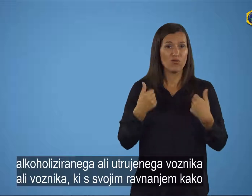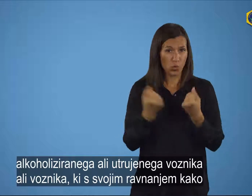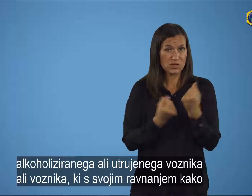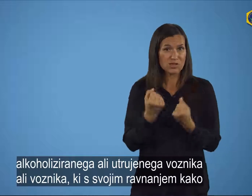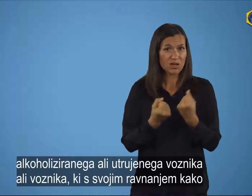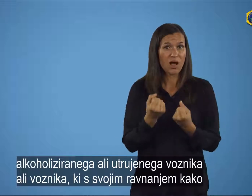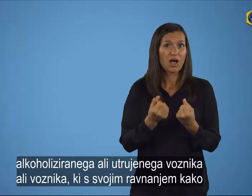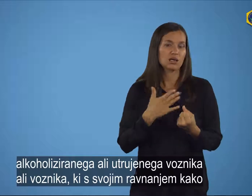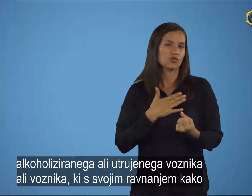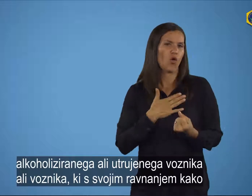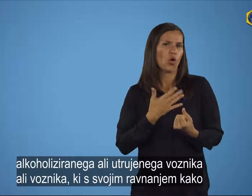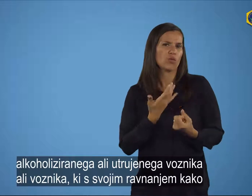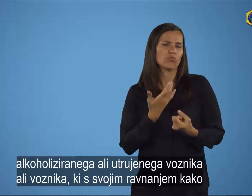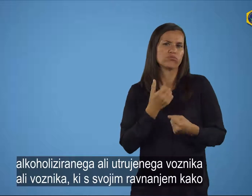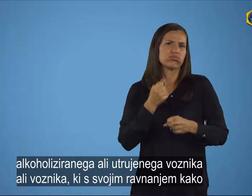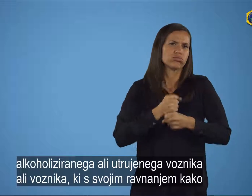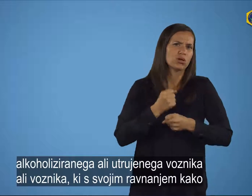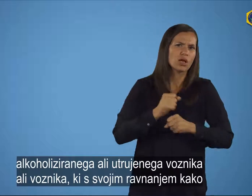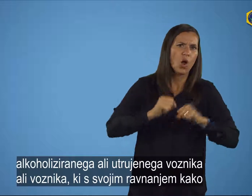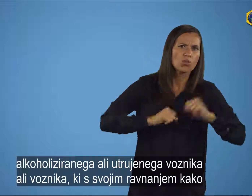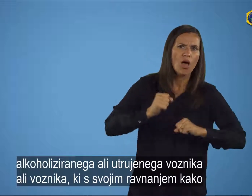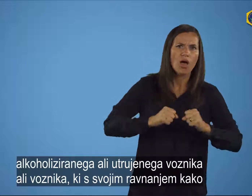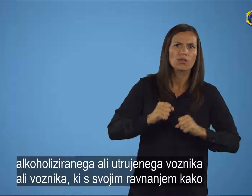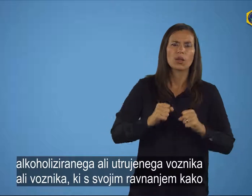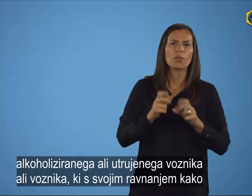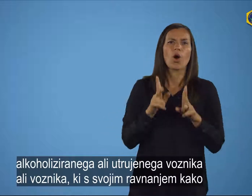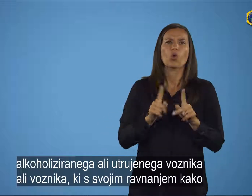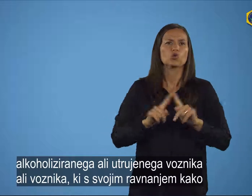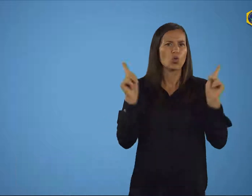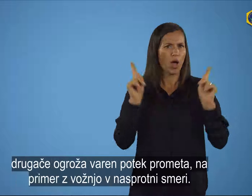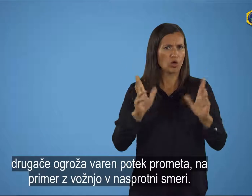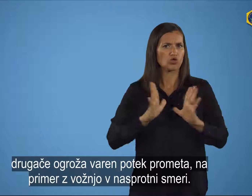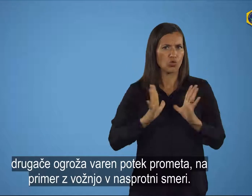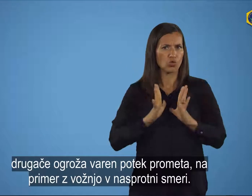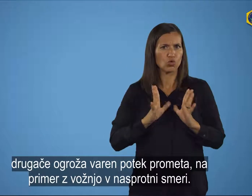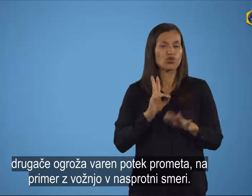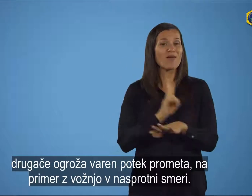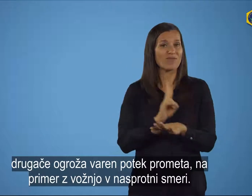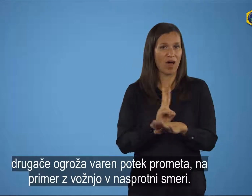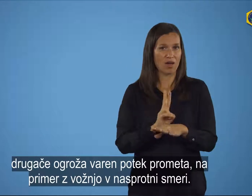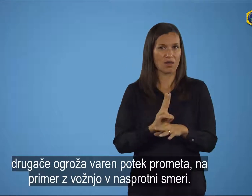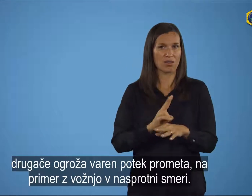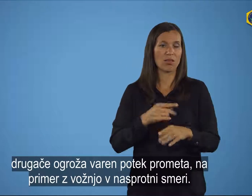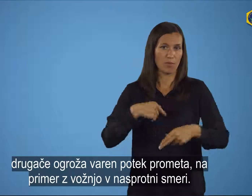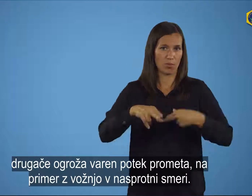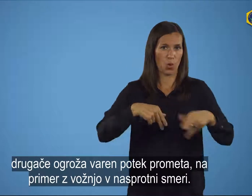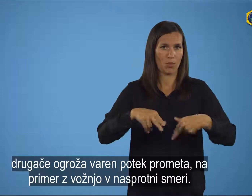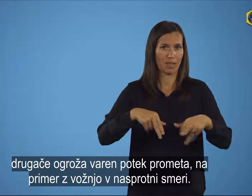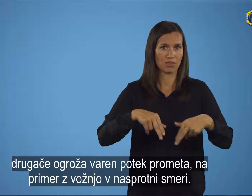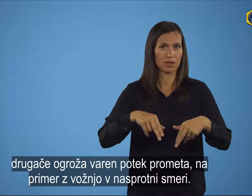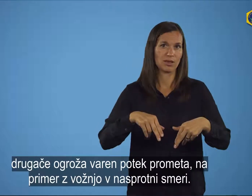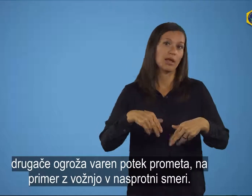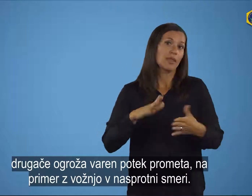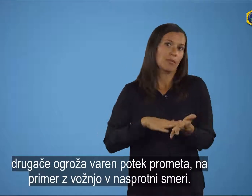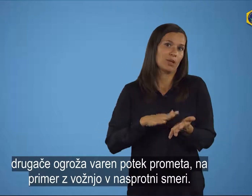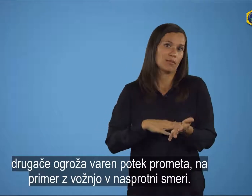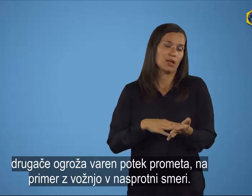kako drugače ogroža varen potek prometa, na primer z vožnjo v nasprotni smeri.